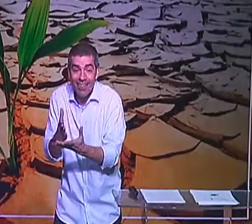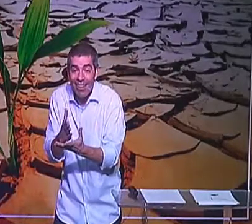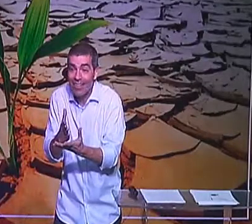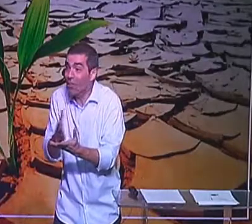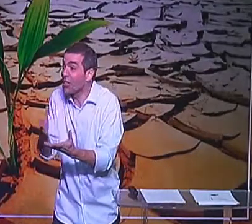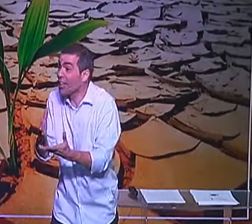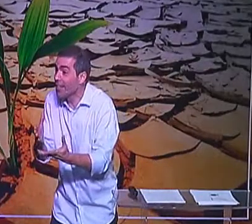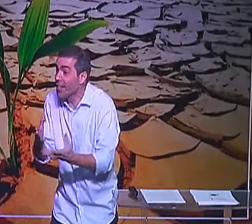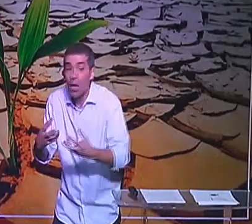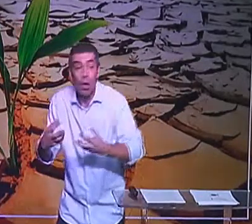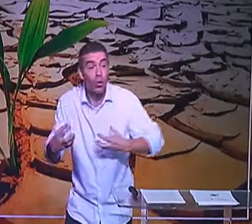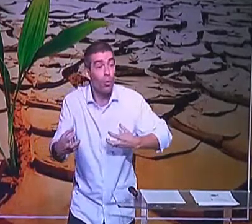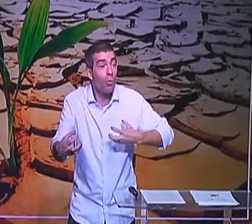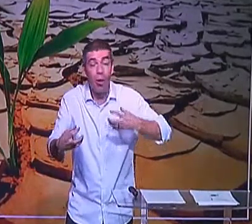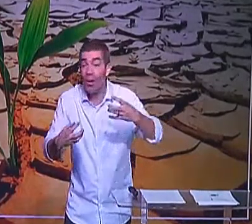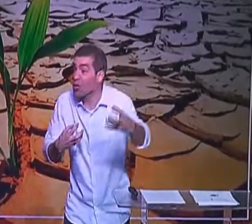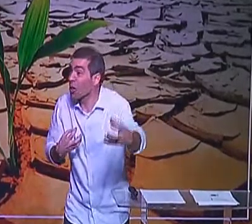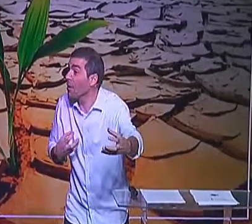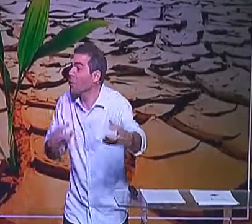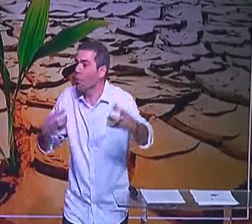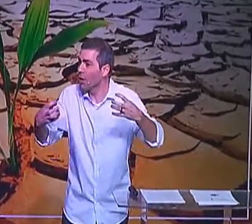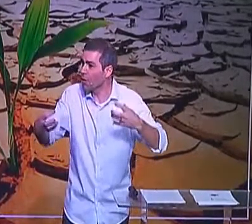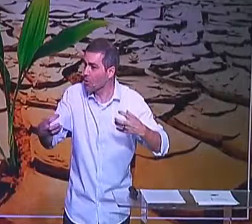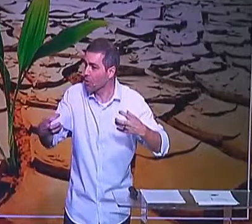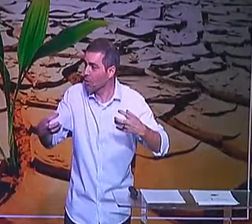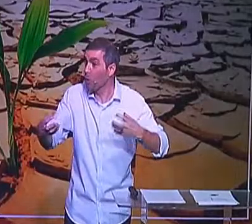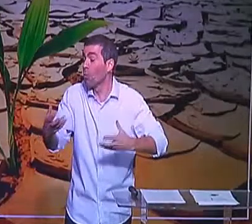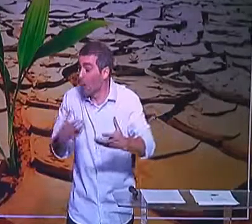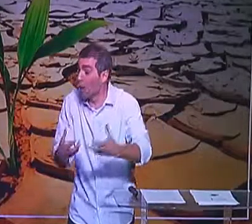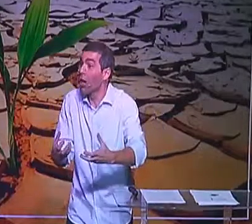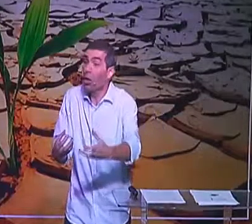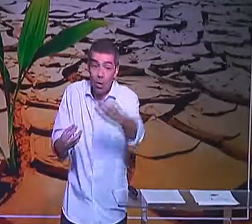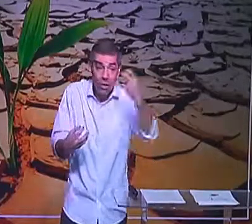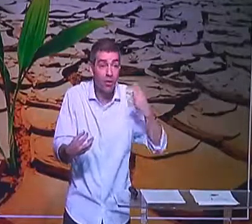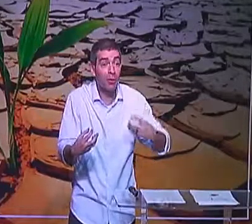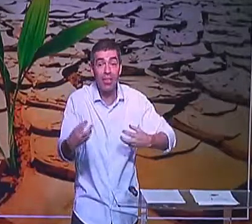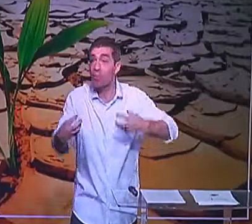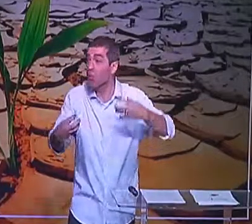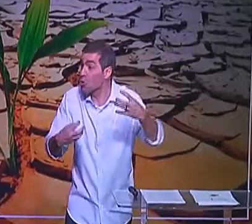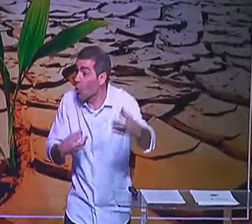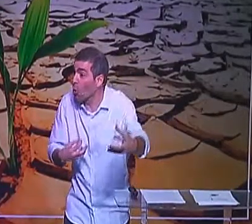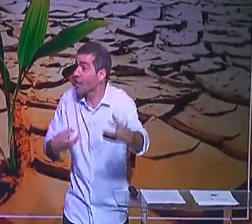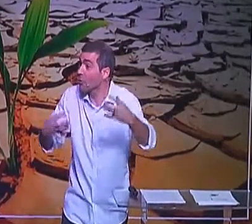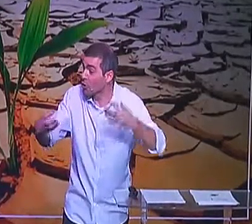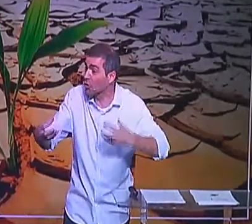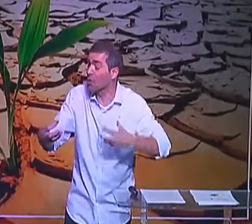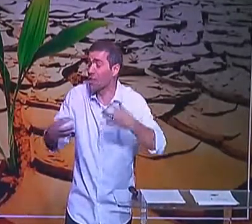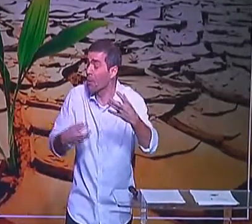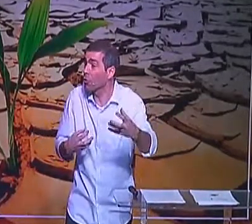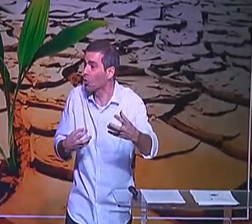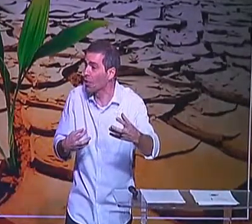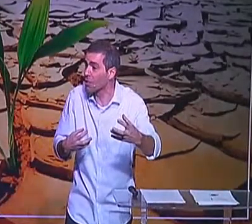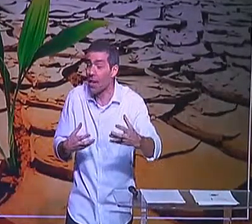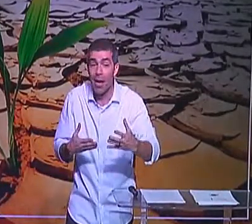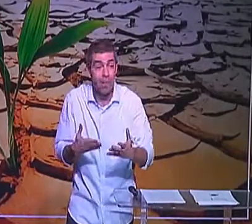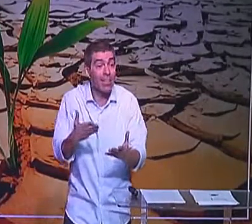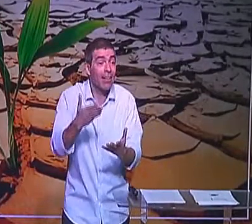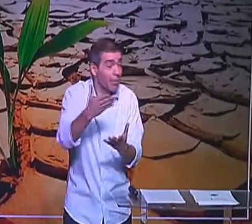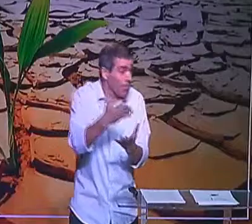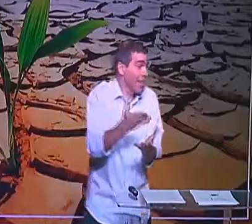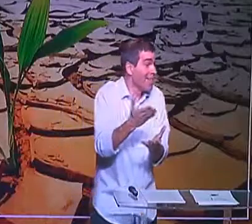ela dava diretrizes do meu relacionamento com deus ou melhor o relacionamento das pessoas aqui do antigo testamento com deus